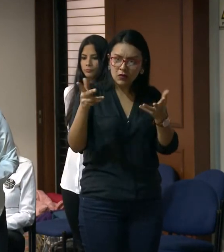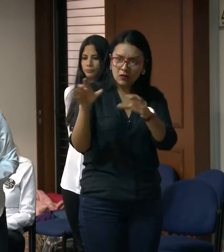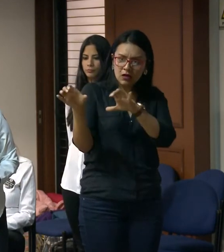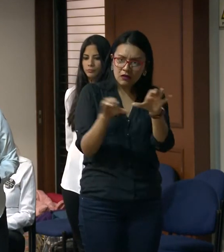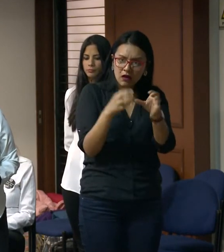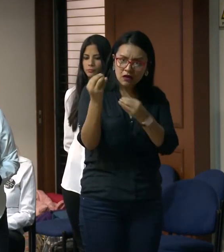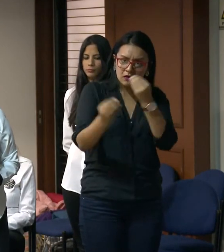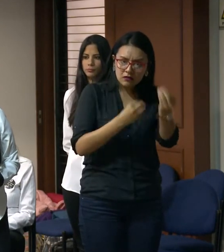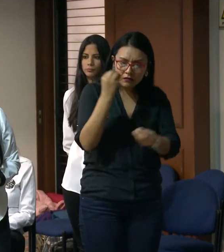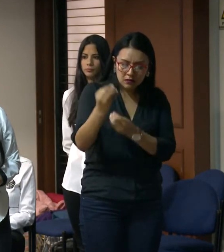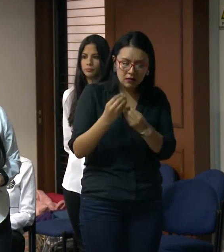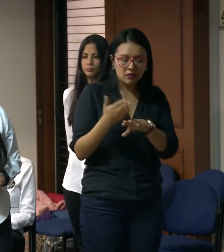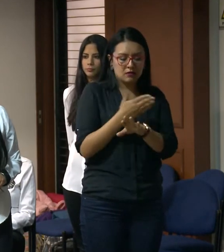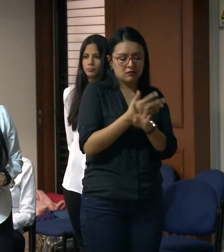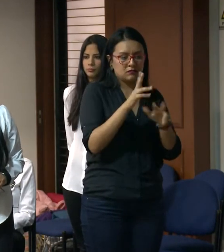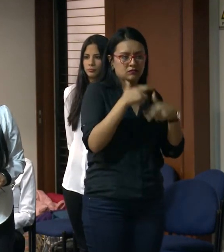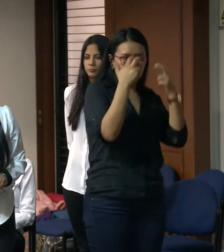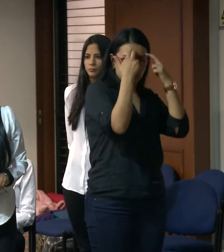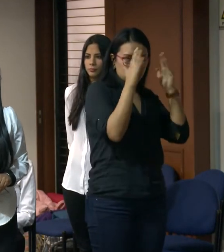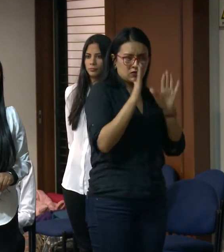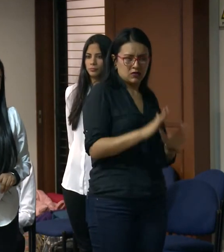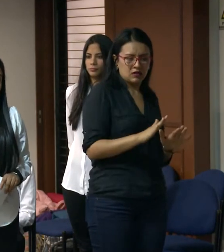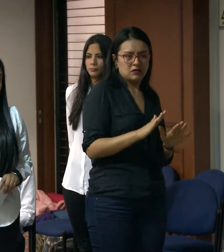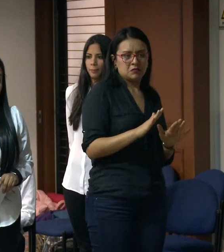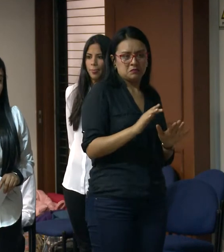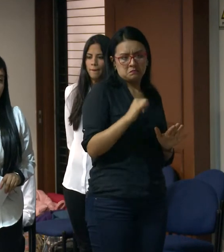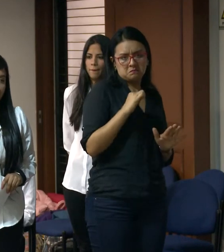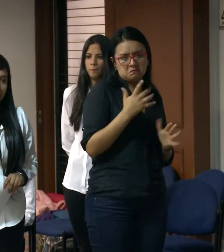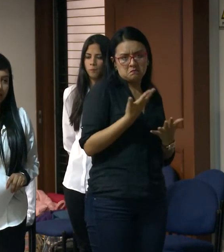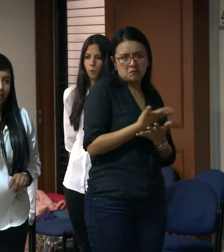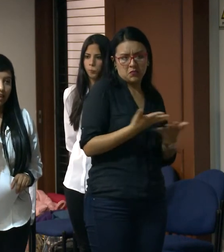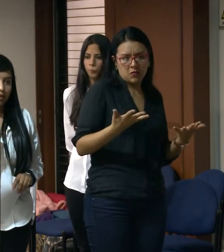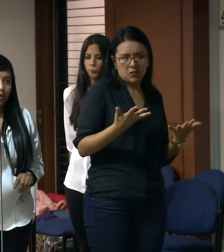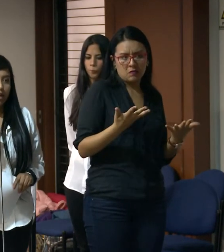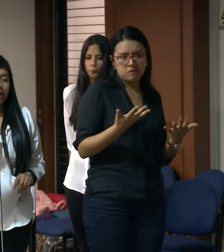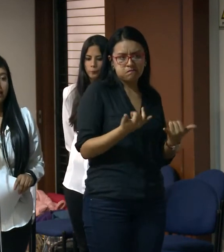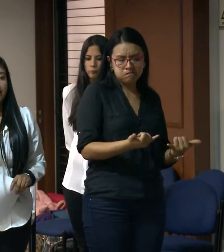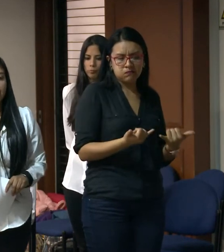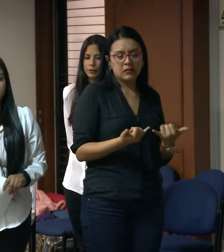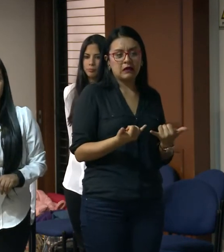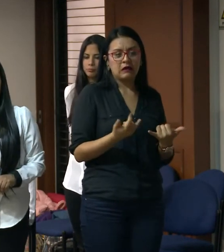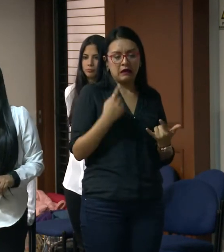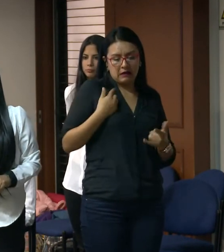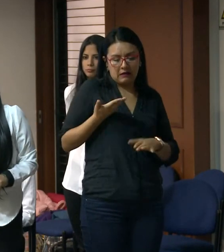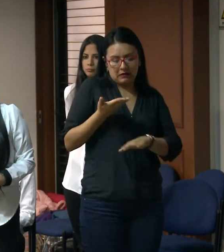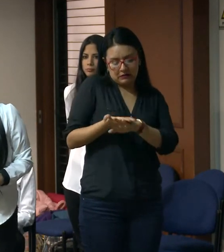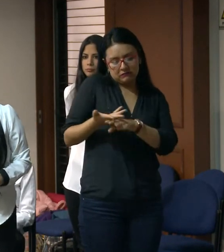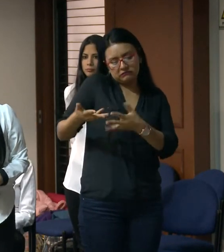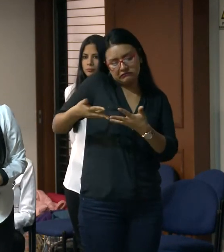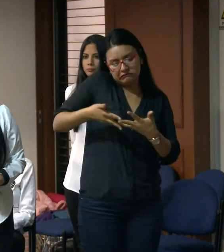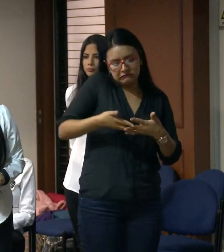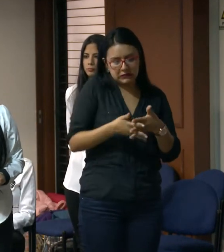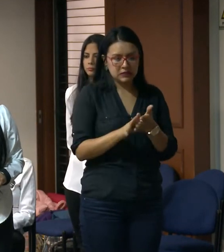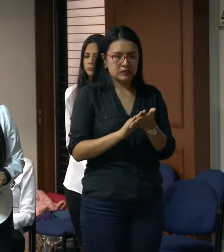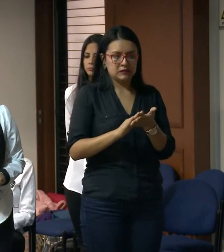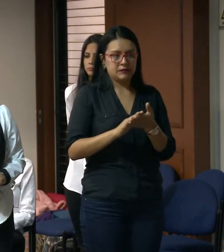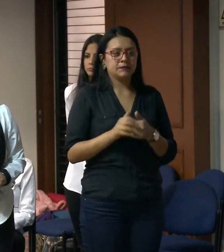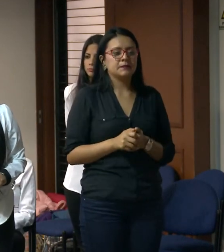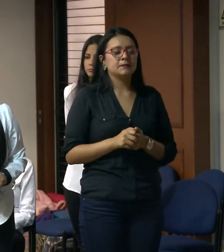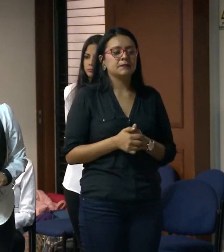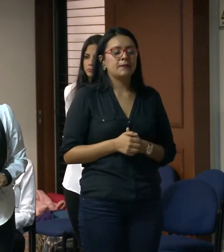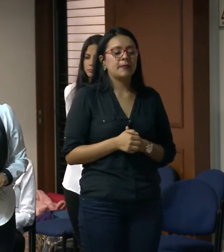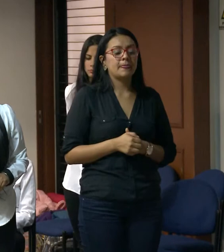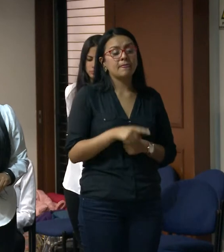presentan y a partir de los conocimientos que ellos posibilitan en este escenario, generar esos ajustes. Cabe